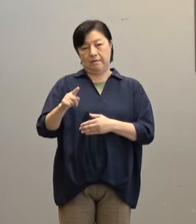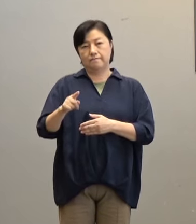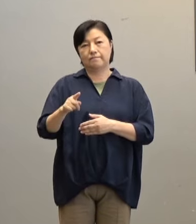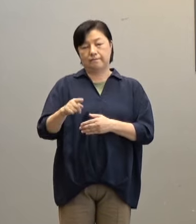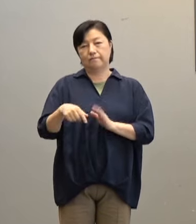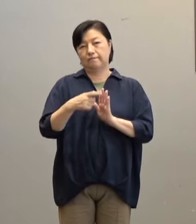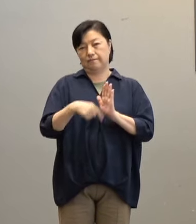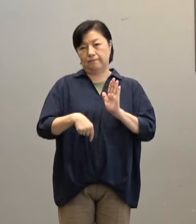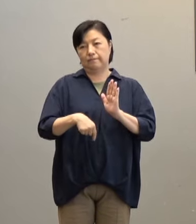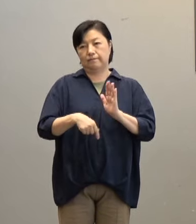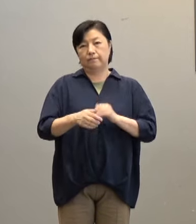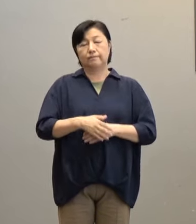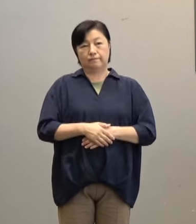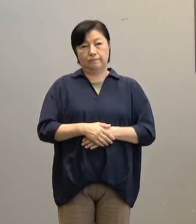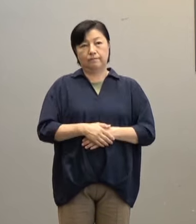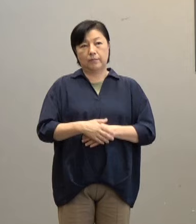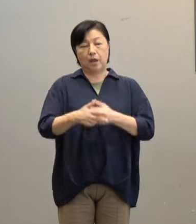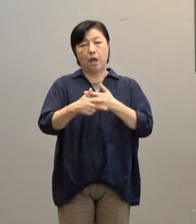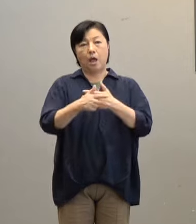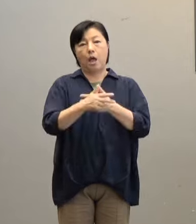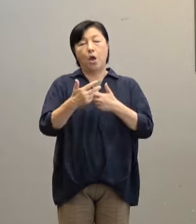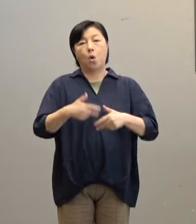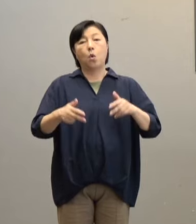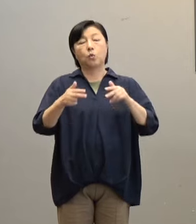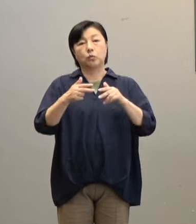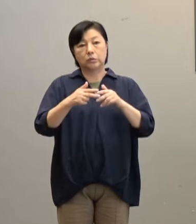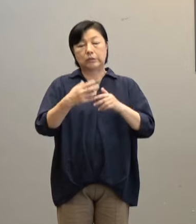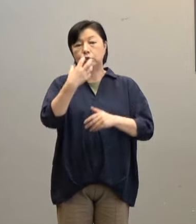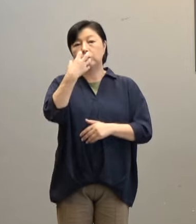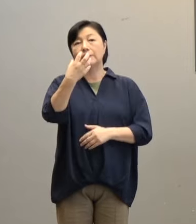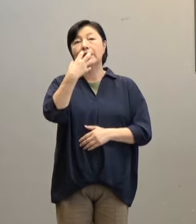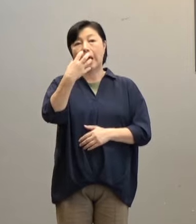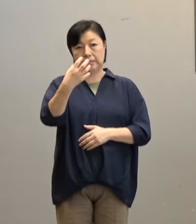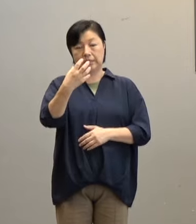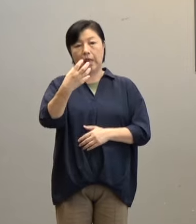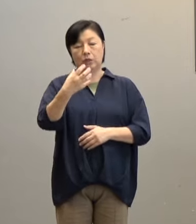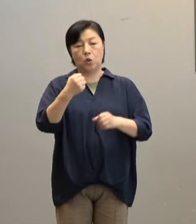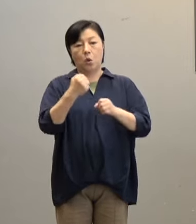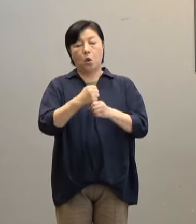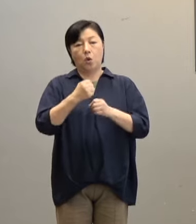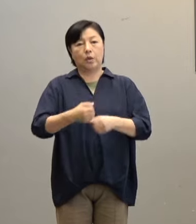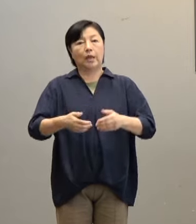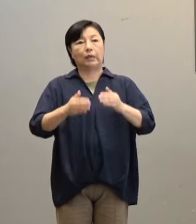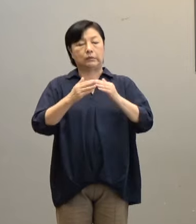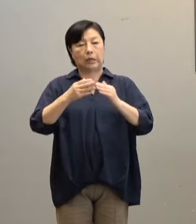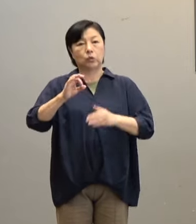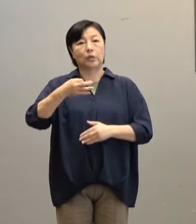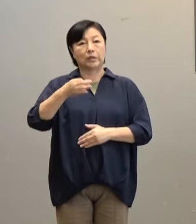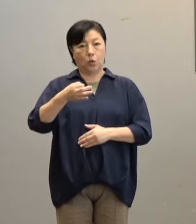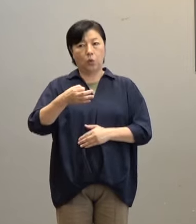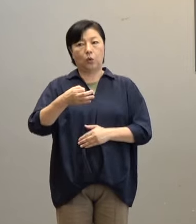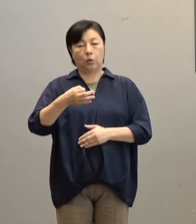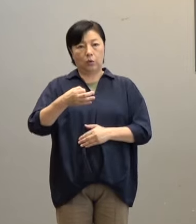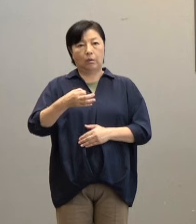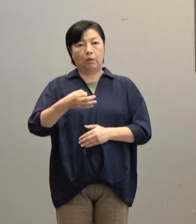ども、北陸新幹線の敦賀新大阪間の建設費のルート、費用が想定の2倍になって、費用